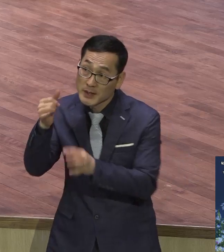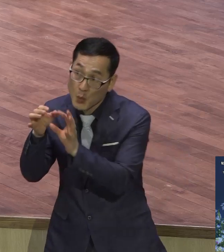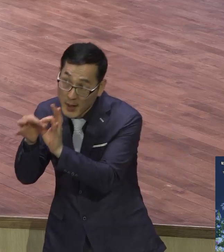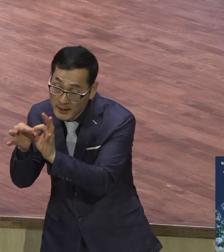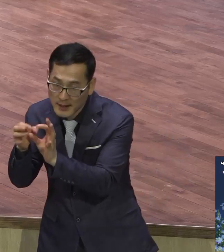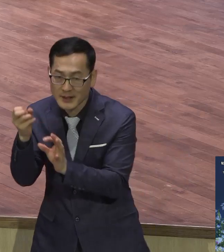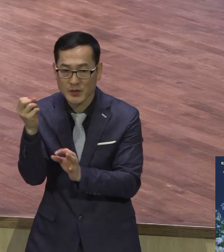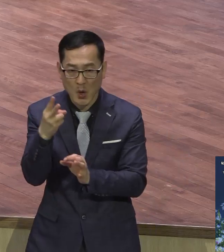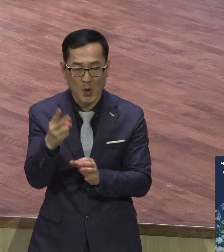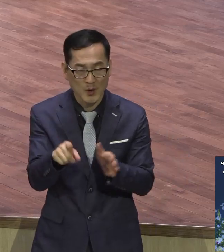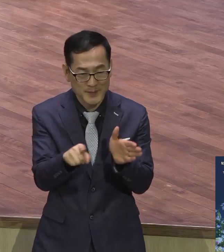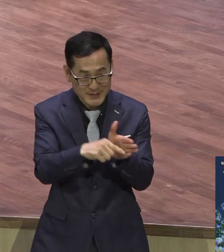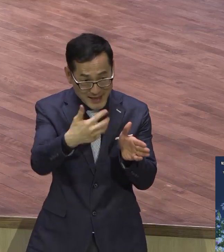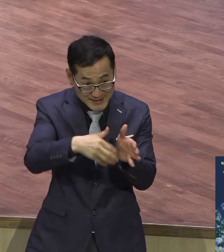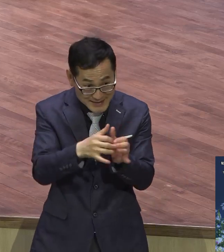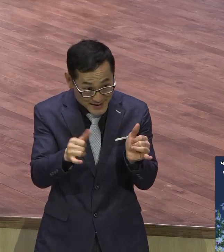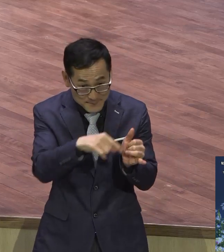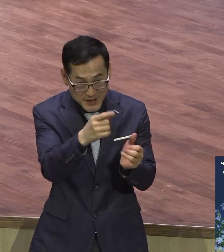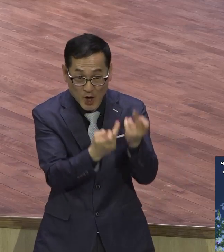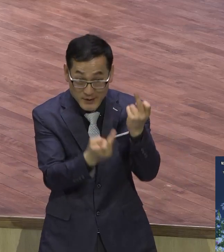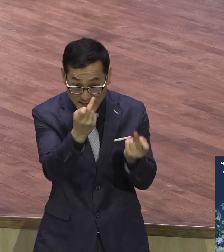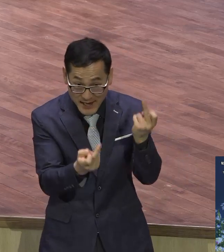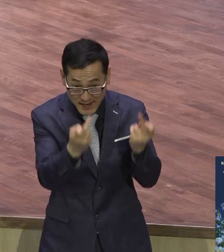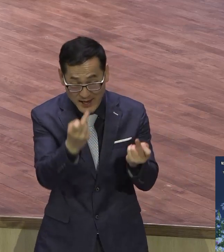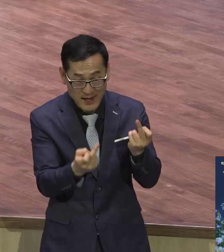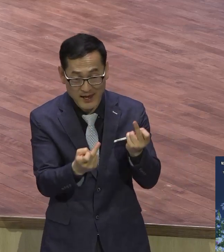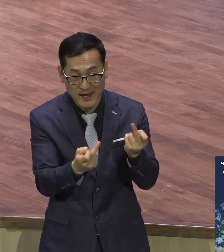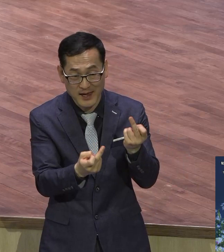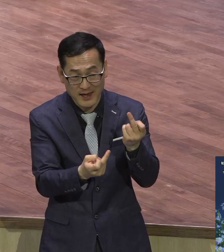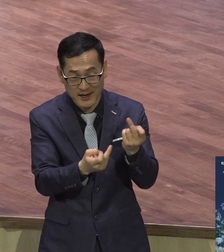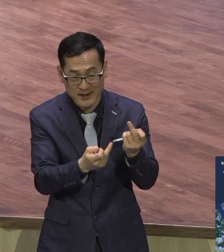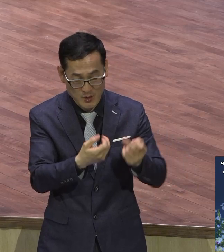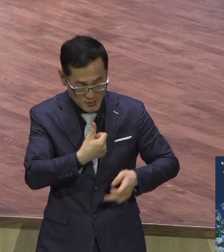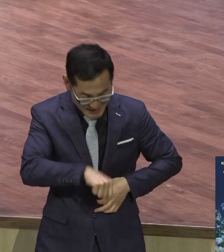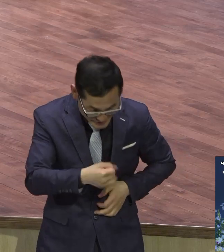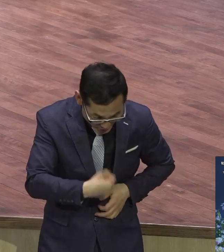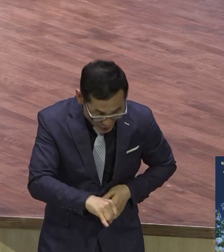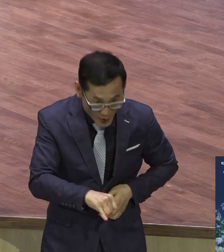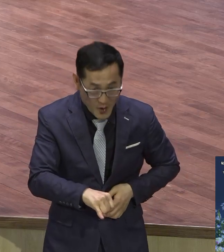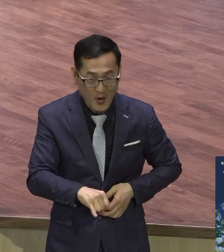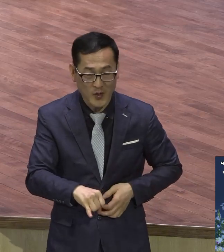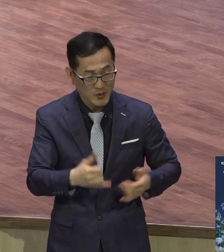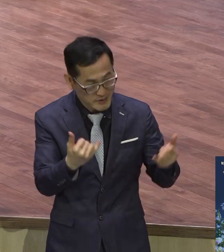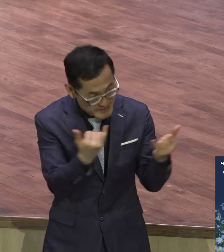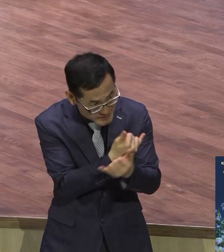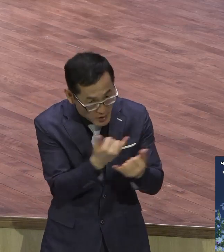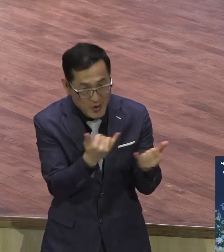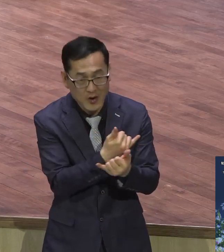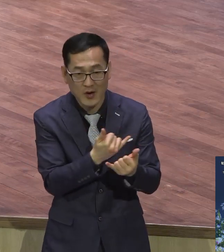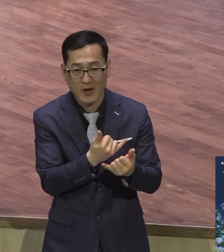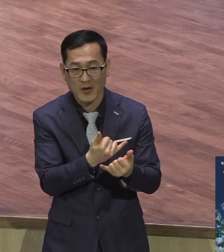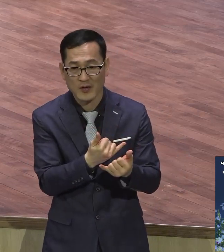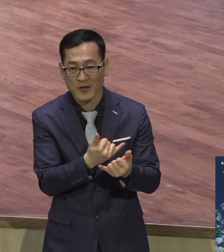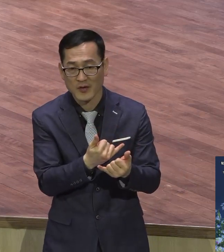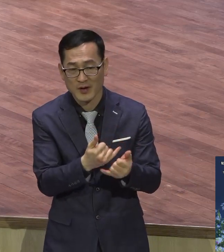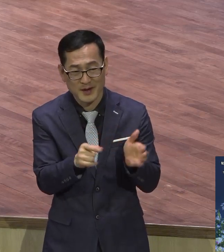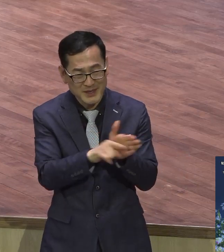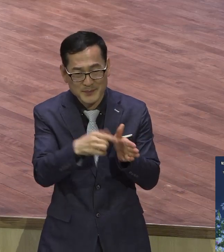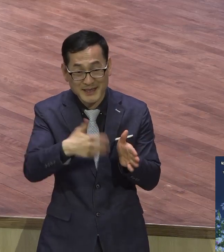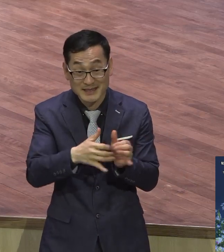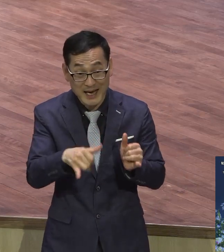뭐요. 불신 형계 있죠. 또 불신 자녀, 불신 친척, 불신